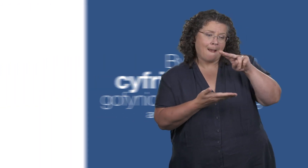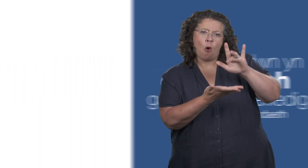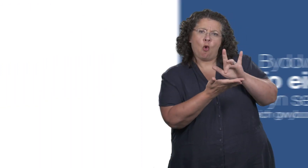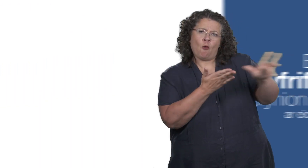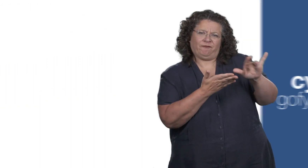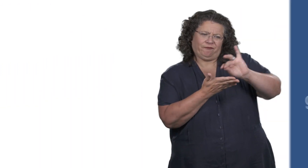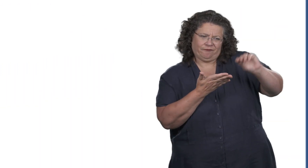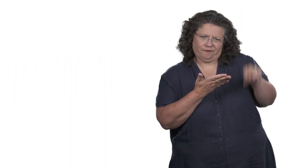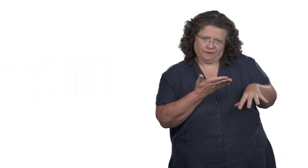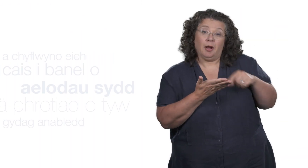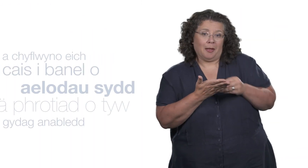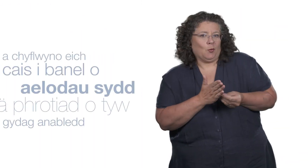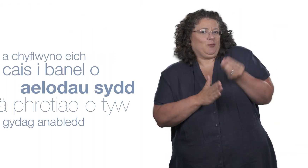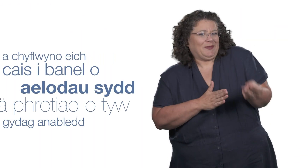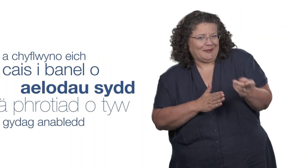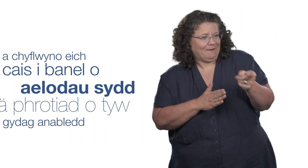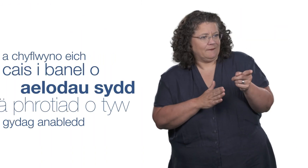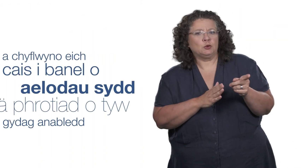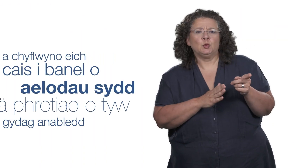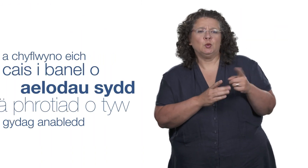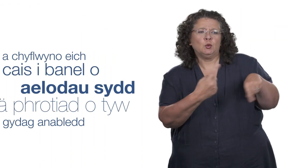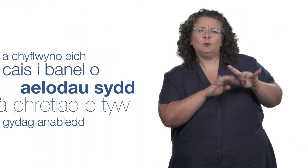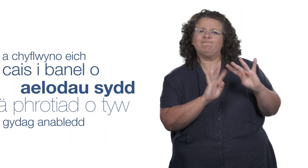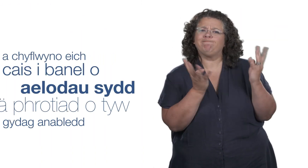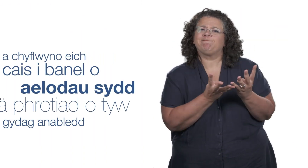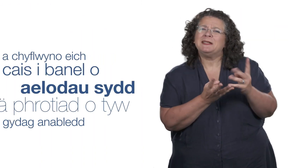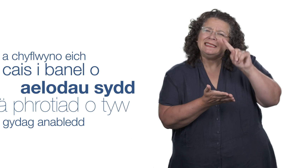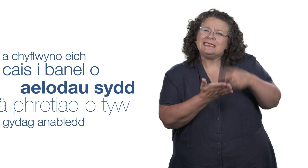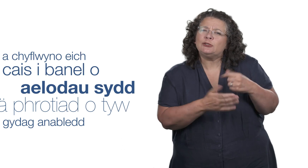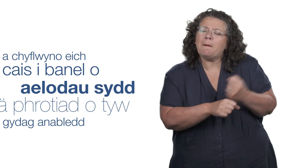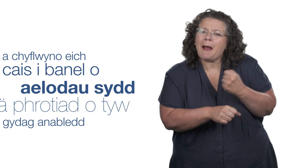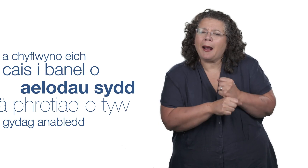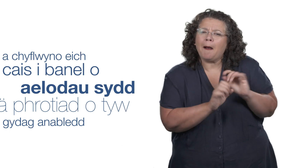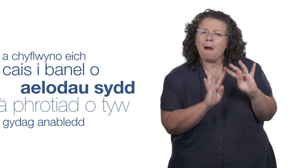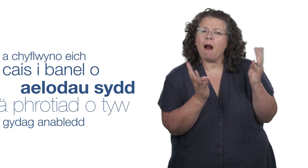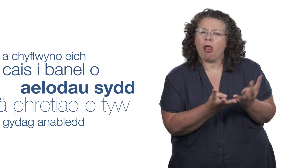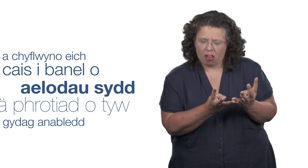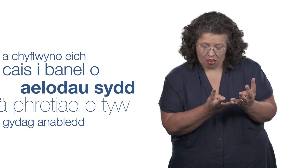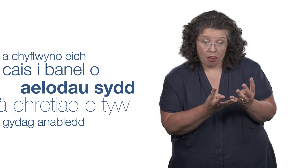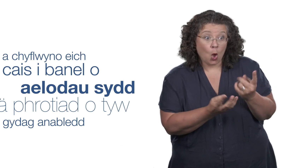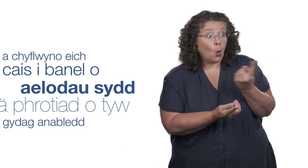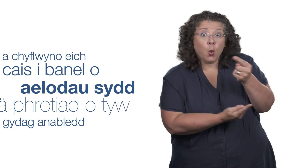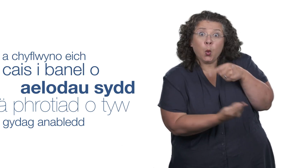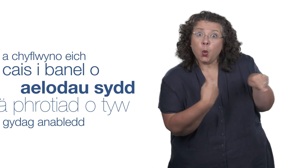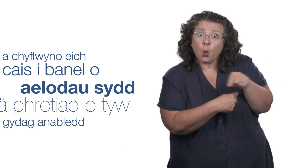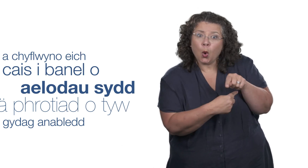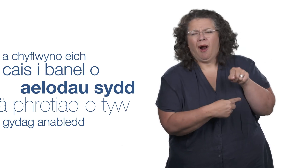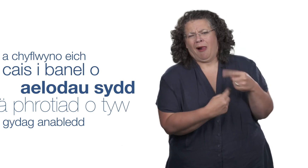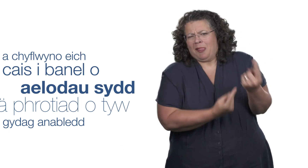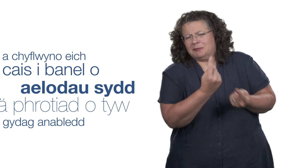Bydd fersiwn ddienw yn cael ei chyflwyno i'r panel gwneud penderfyniadau sy'n cynnwys aelodau a phrofiad o